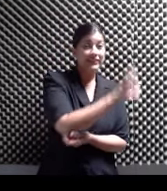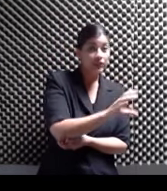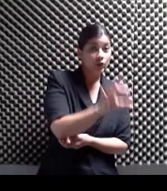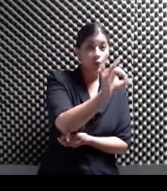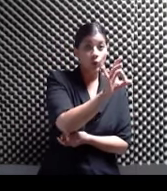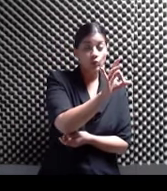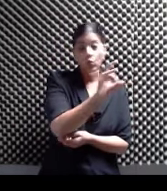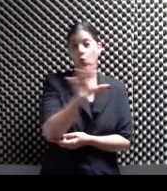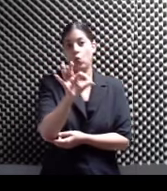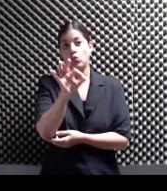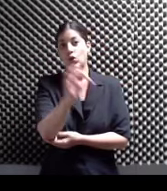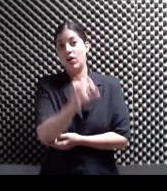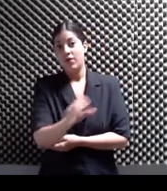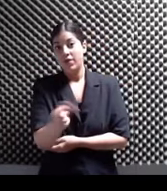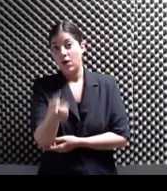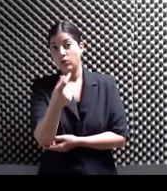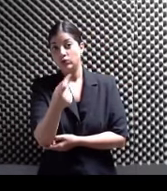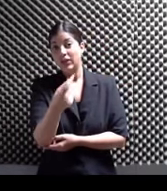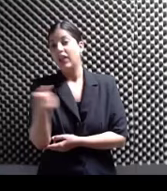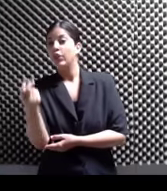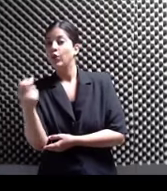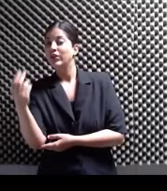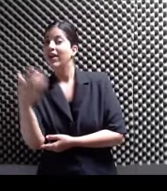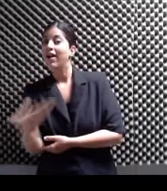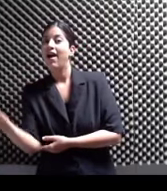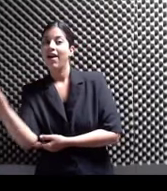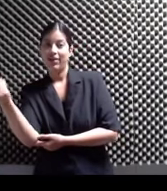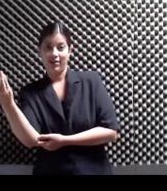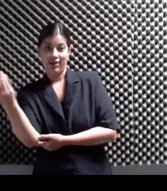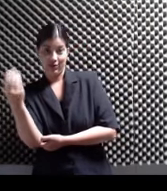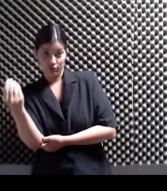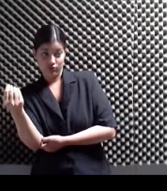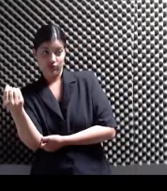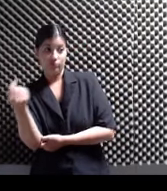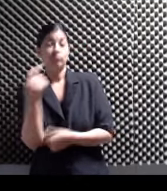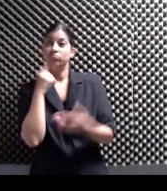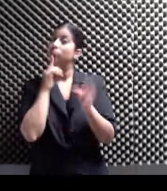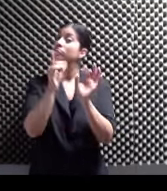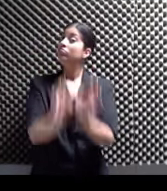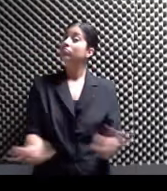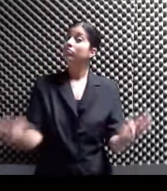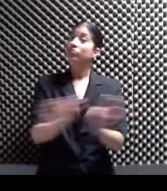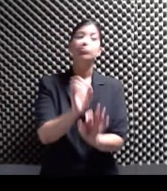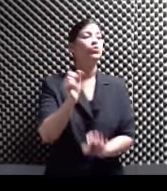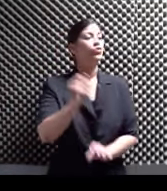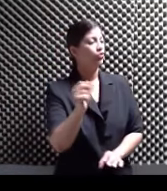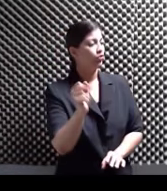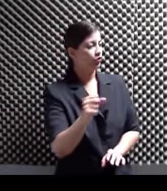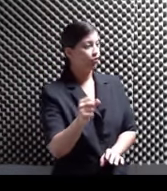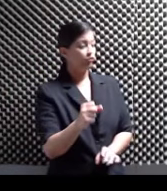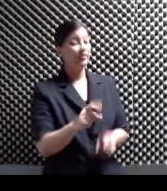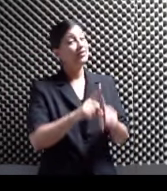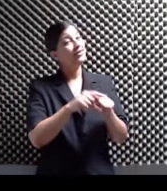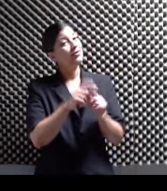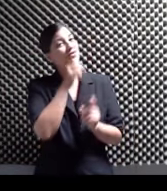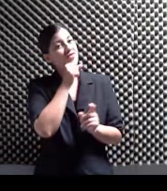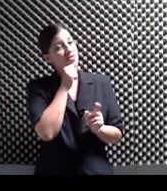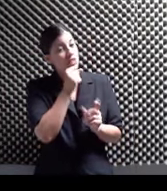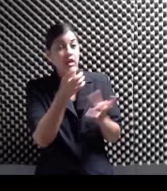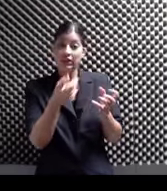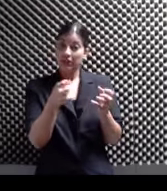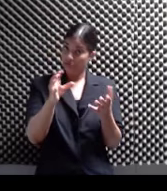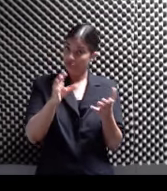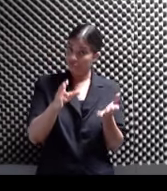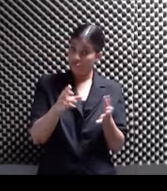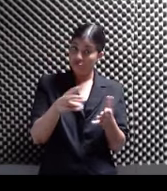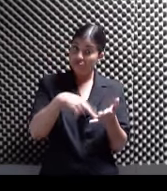11 años y de 12 a 14 años. Es importante. Así que, claro, sí. Nietos, sobrinos, hijos, lo que tú tengas, que quieras que aprenda a